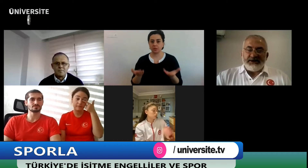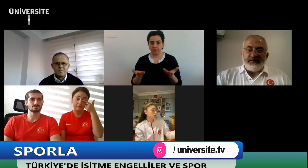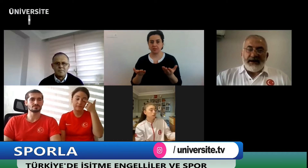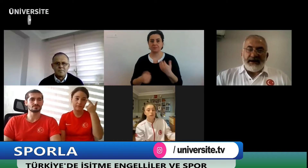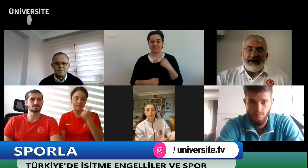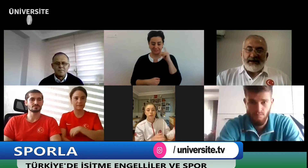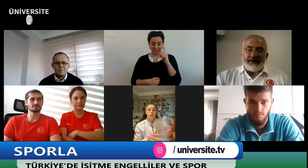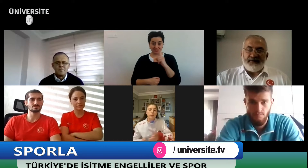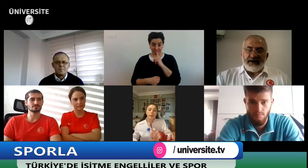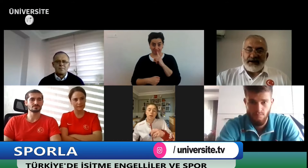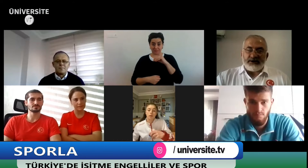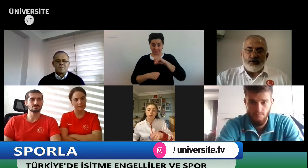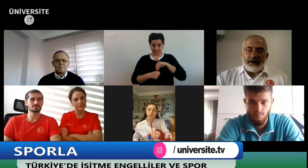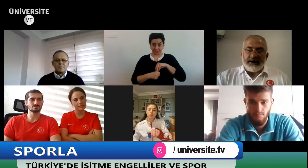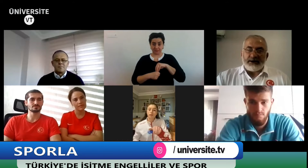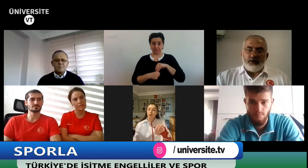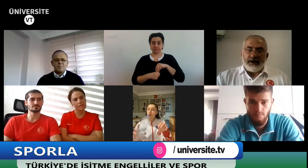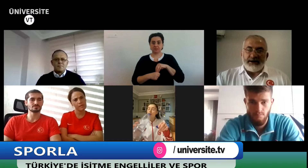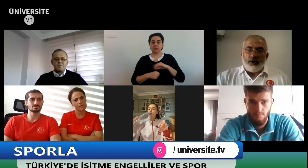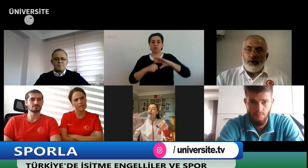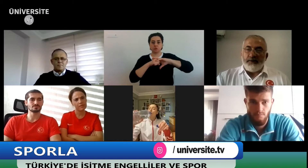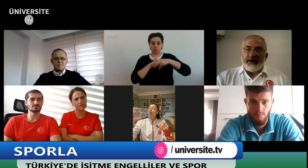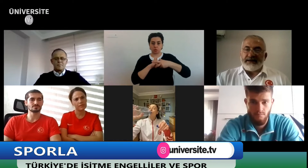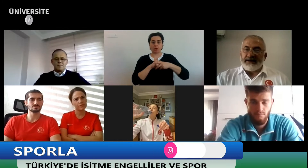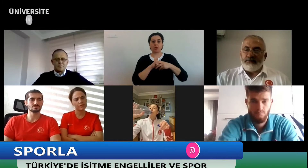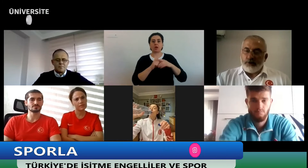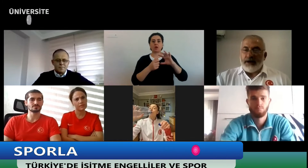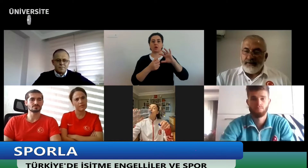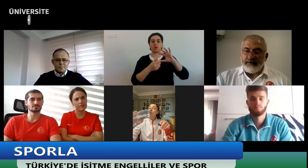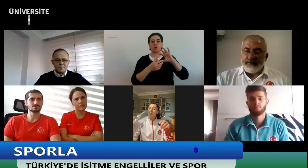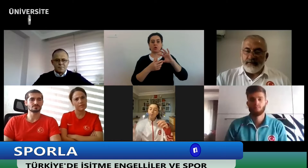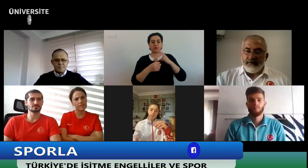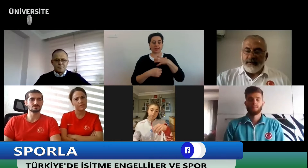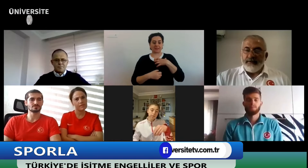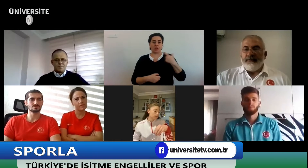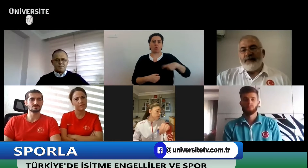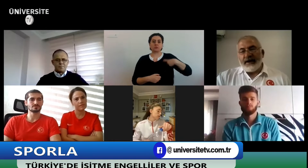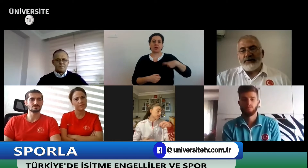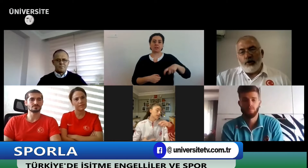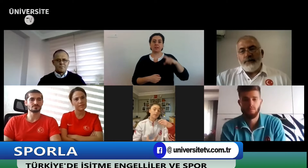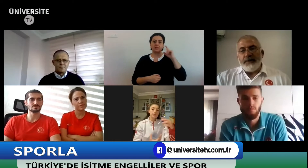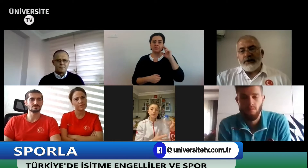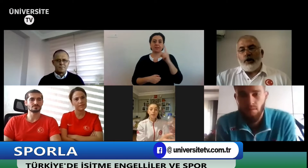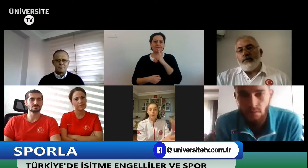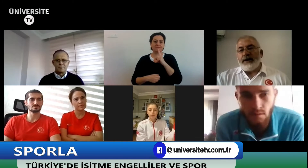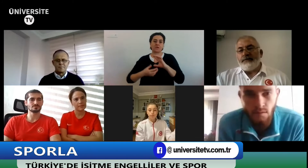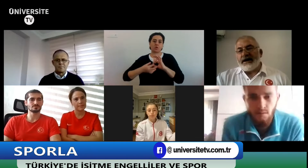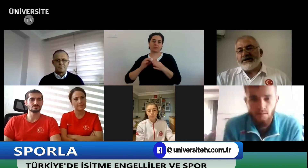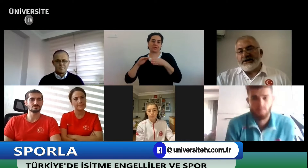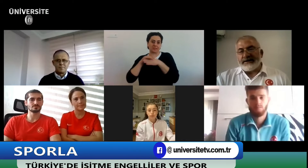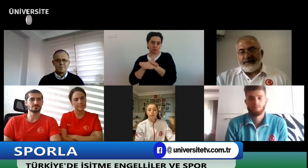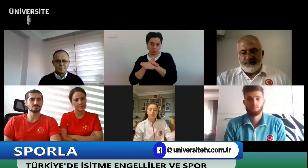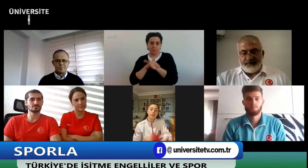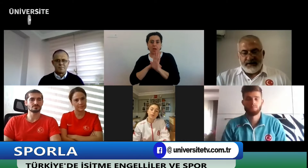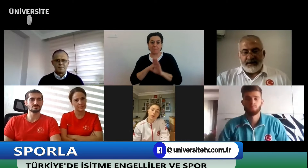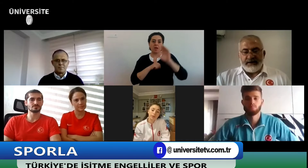Biz İşitme Engelliler Federasyonu olarak dünyada olimpiyatları bulunan fakat olimpik olmayan